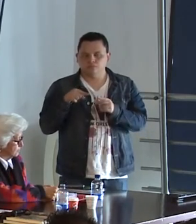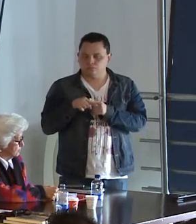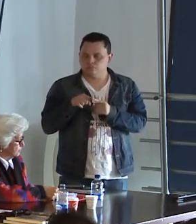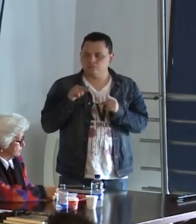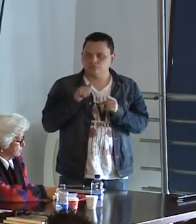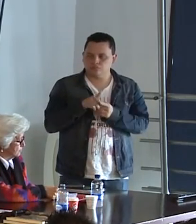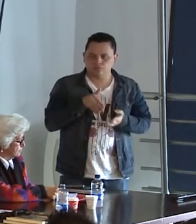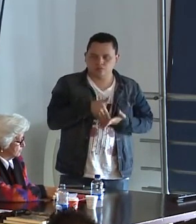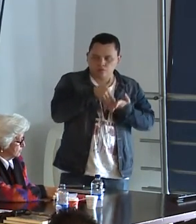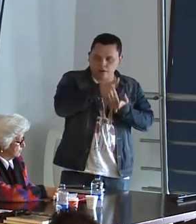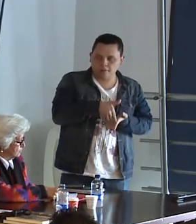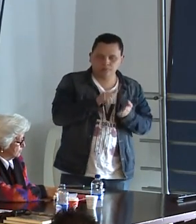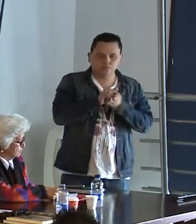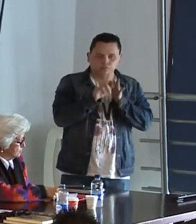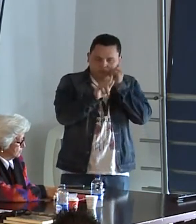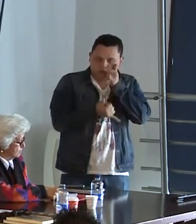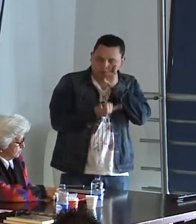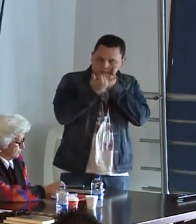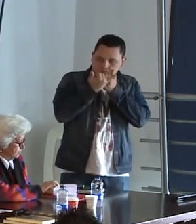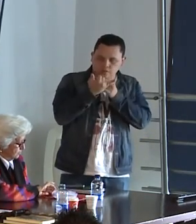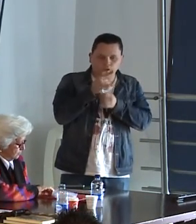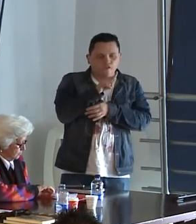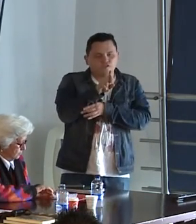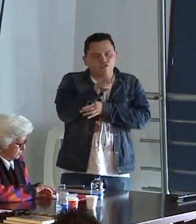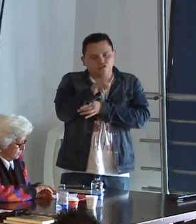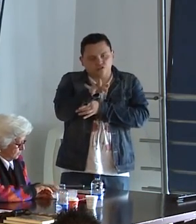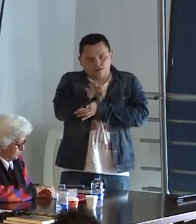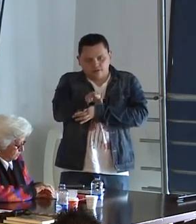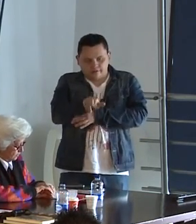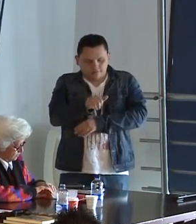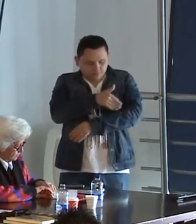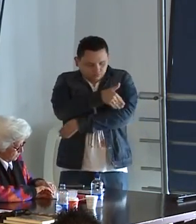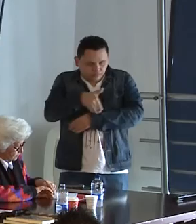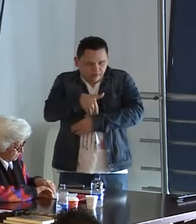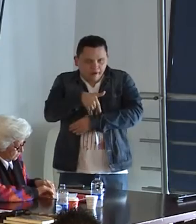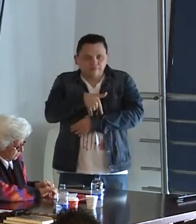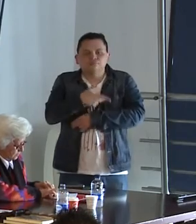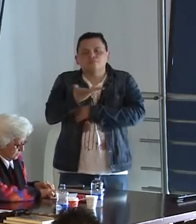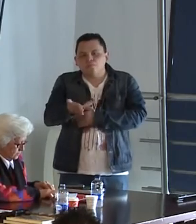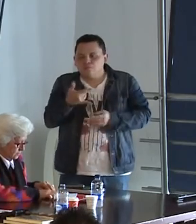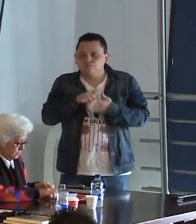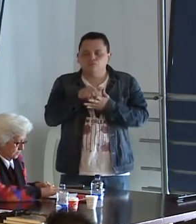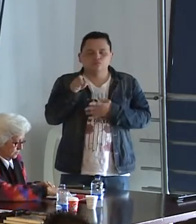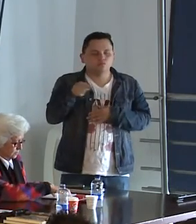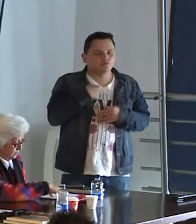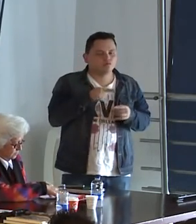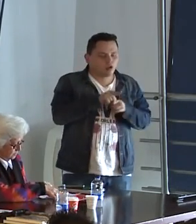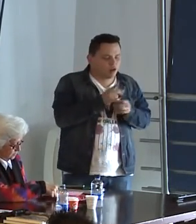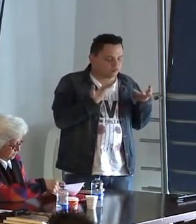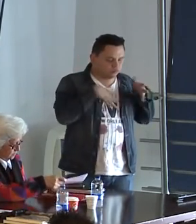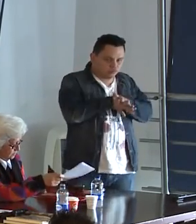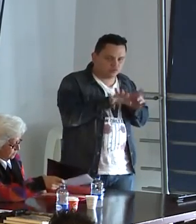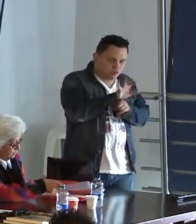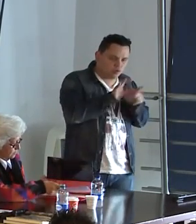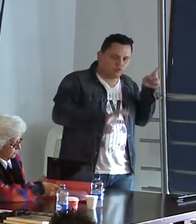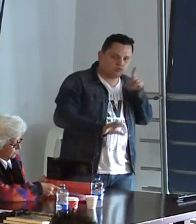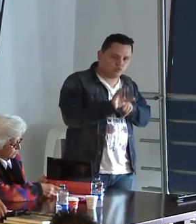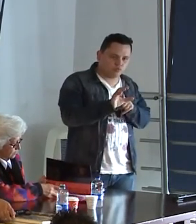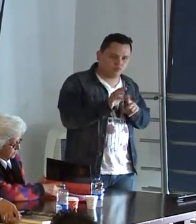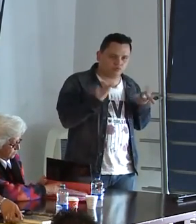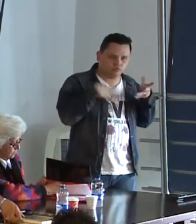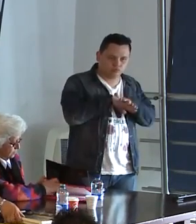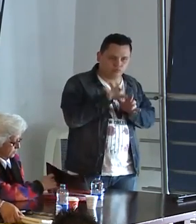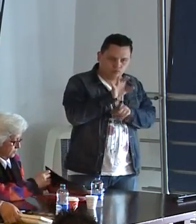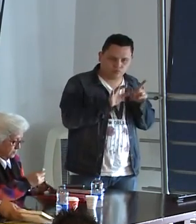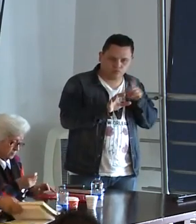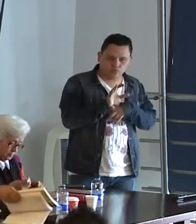nos paramos de una epistemología de frontera, que nos paramos desde una interculturalidad. No estoy